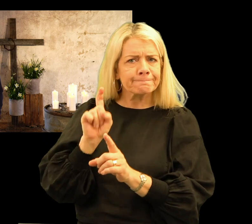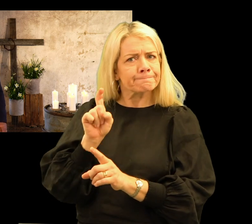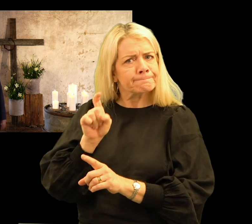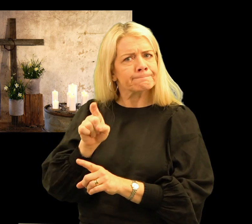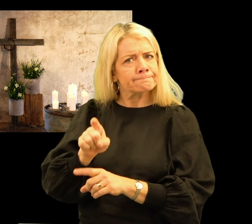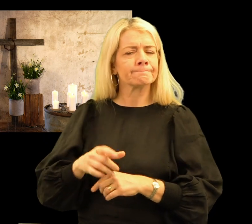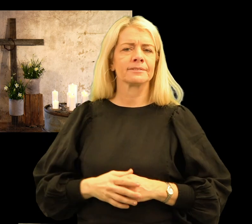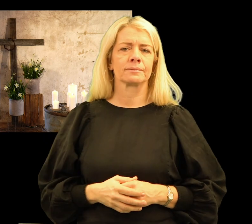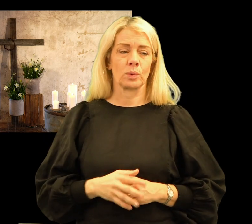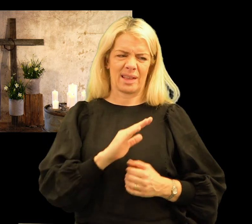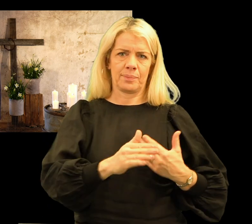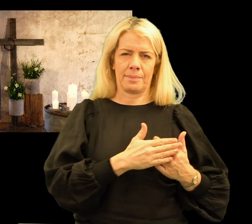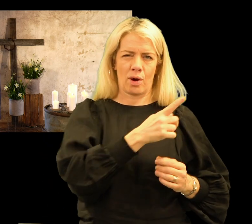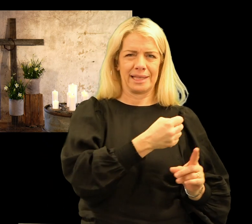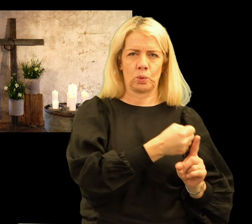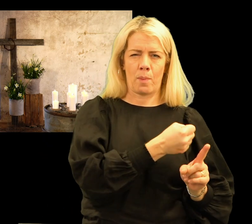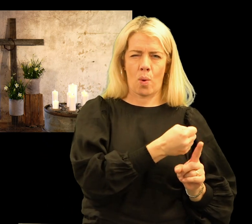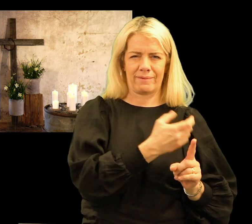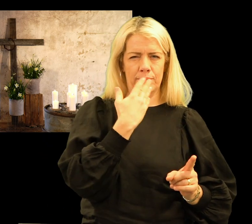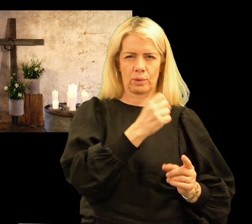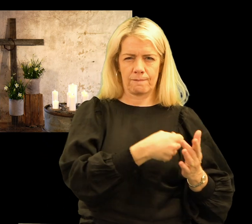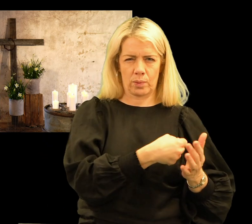till det här med supporterskap.